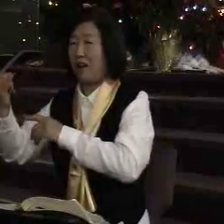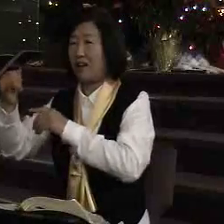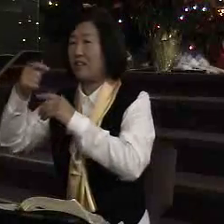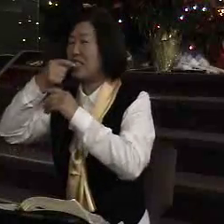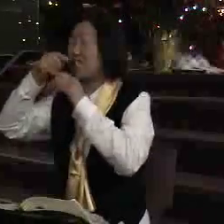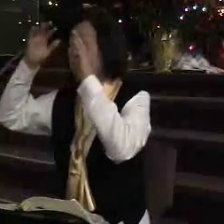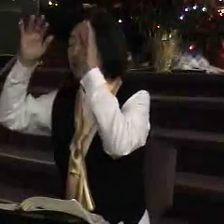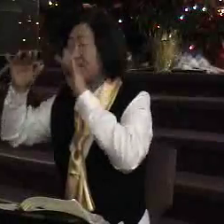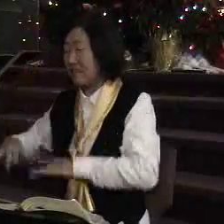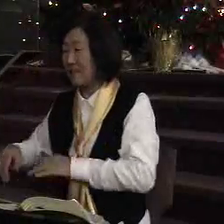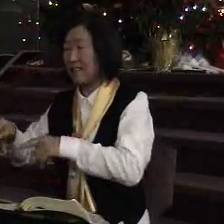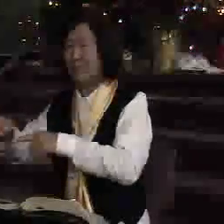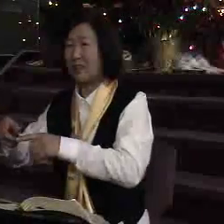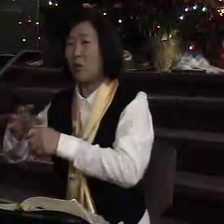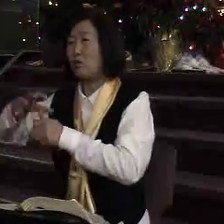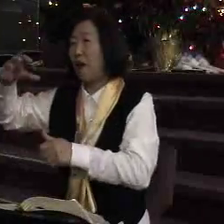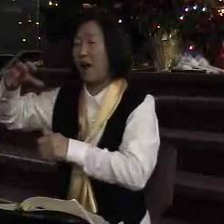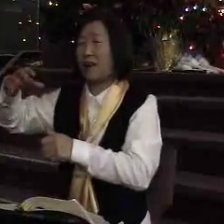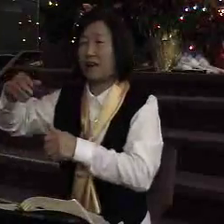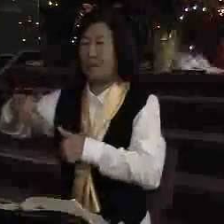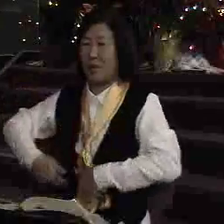다른 게 아니에요.